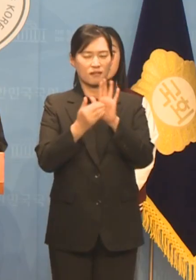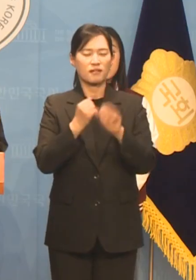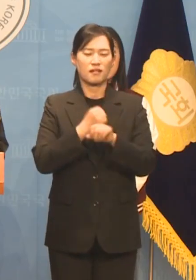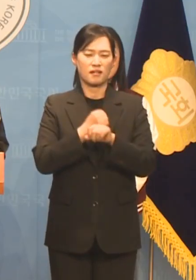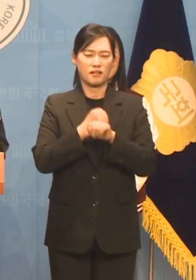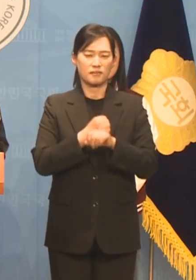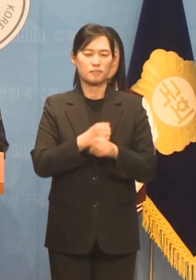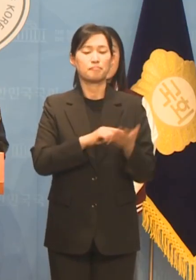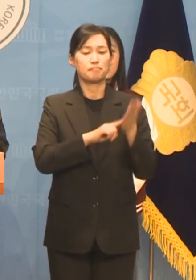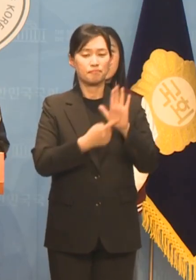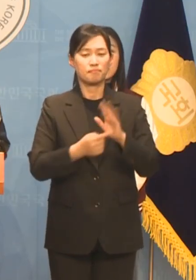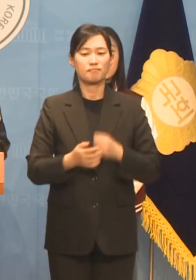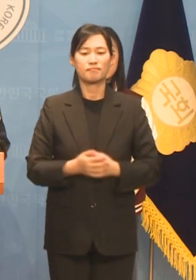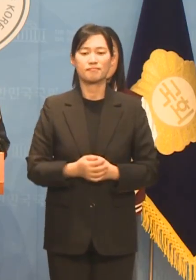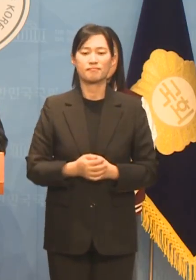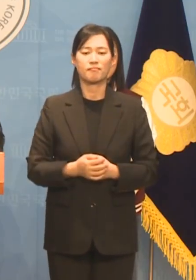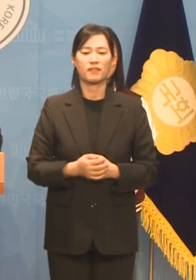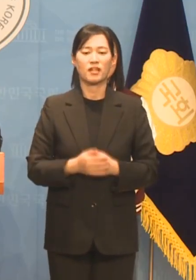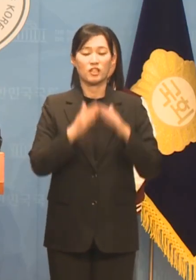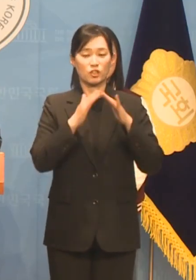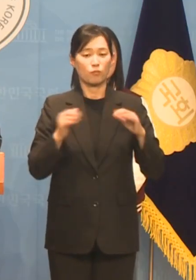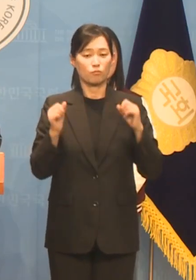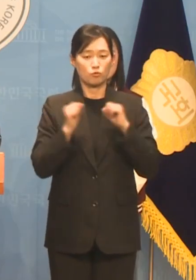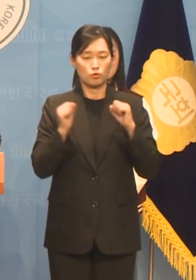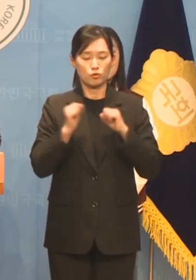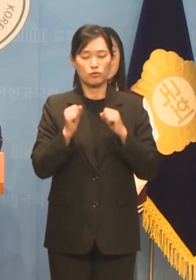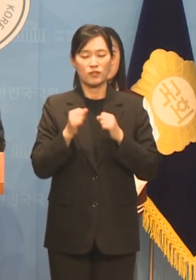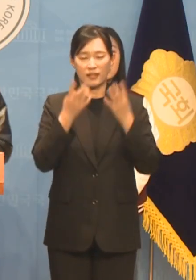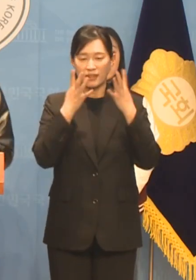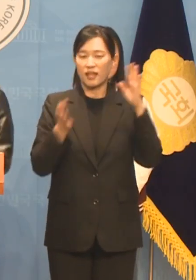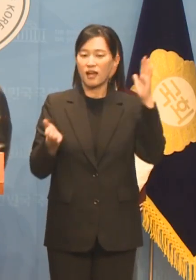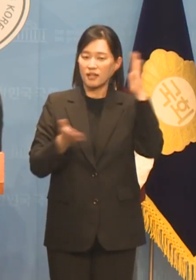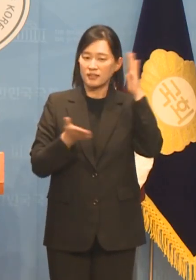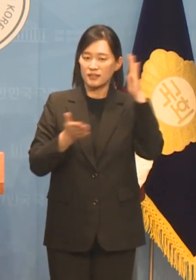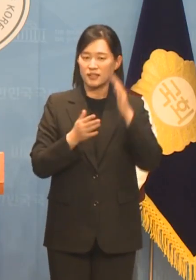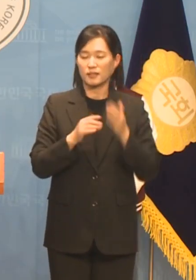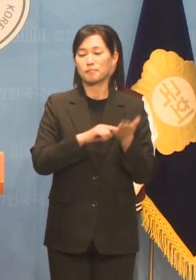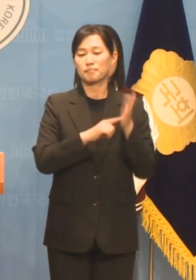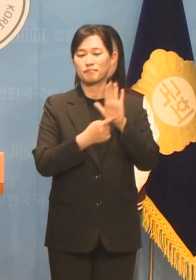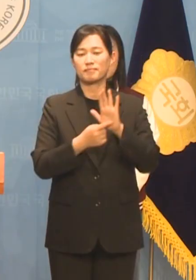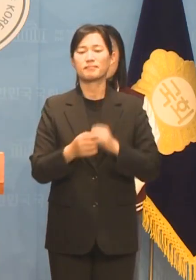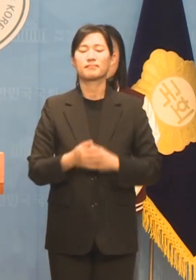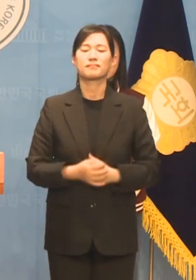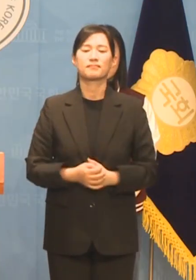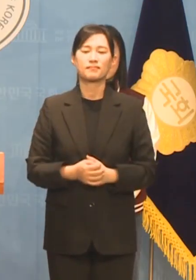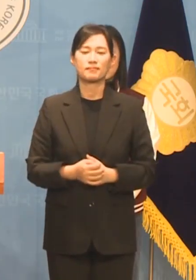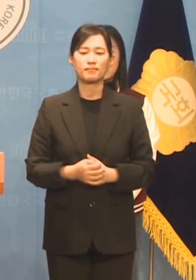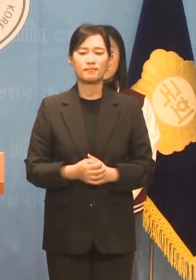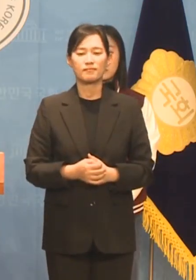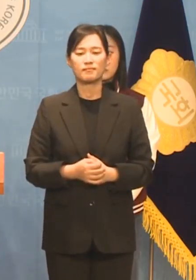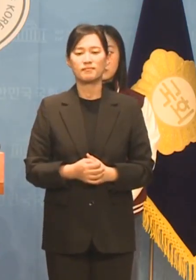바입니다. 다음으로 전북대학교 이사야 하구의 발언이 있겠습니다.